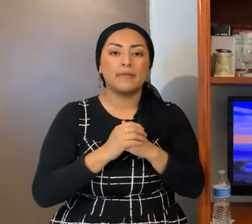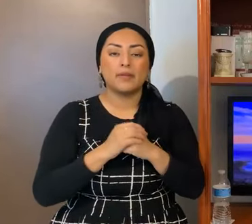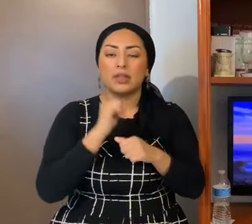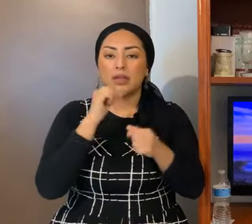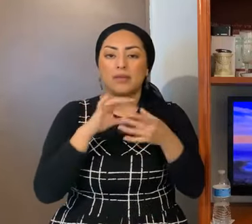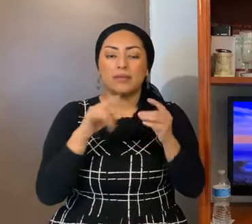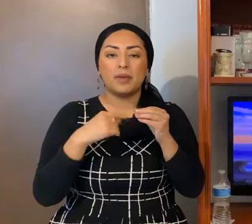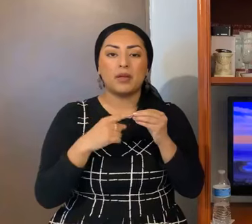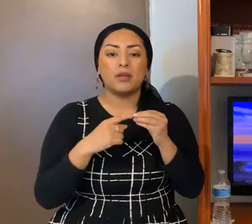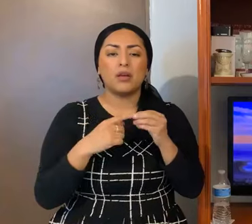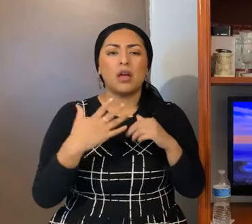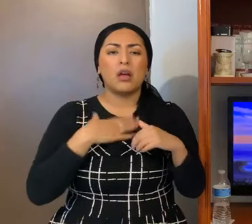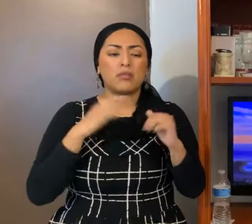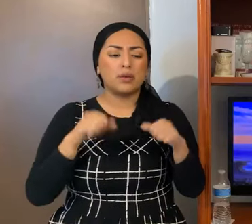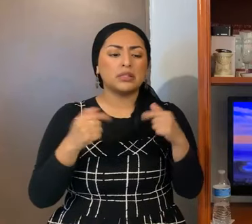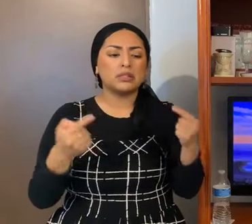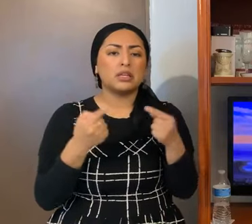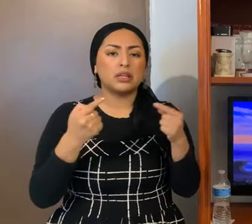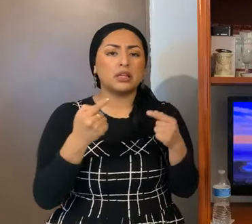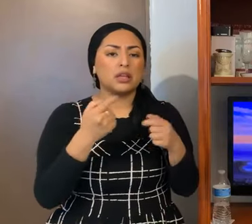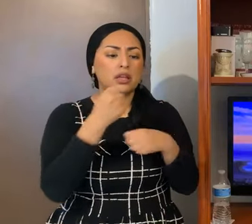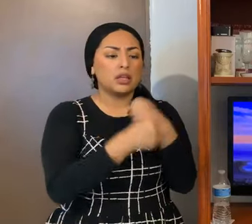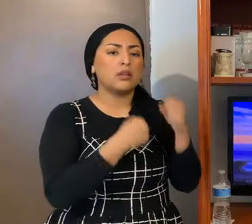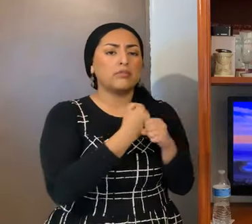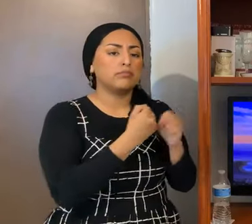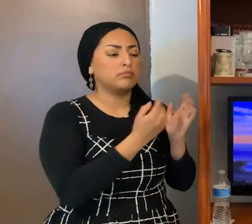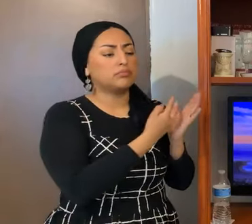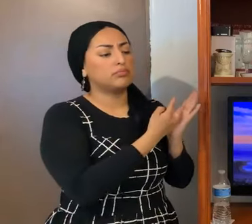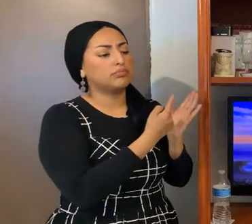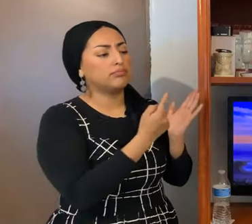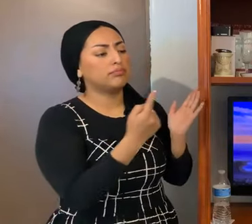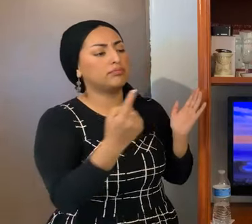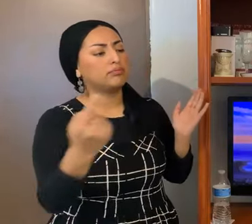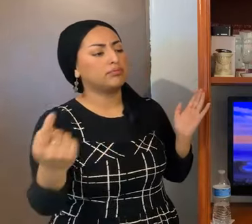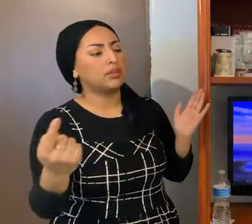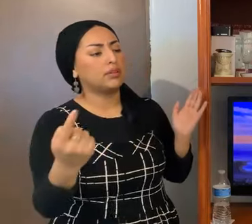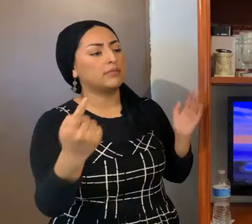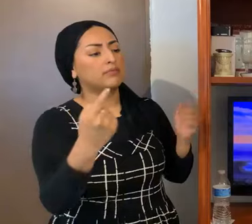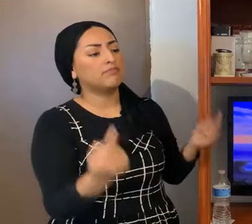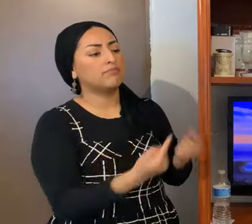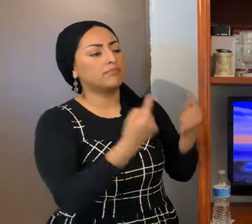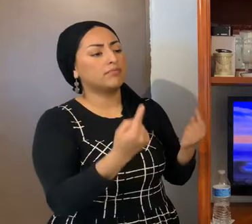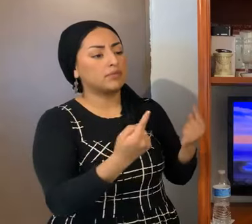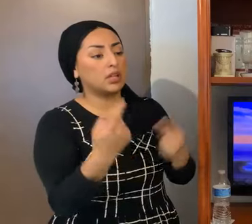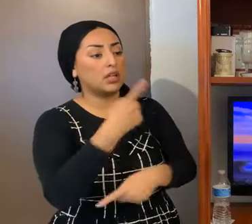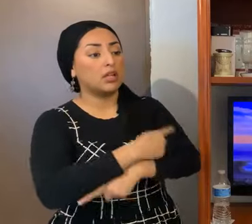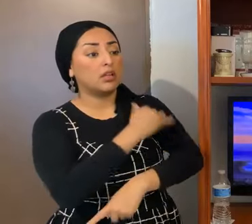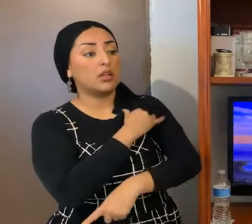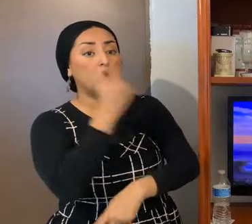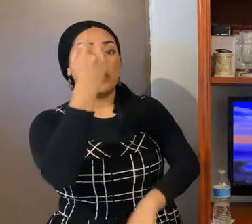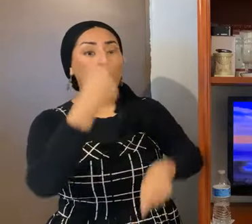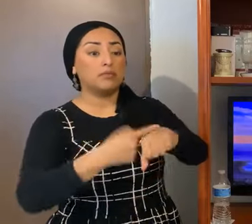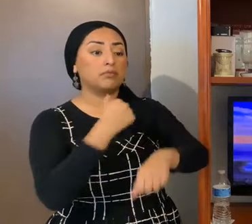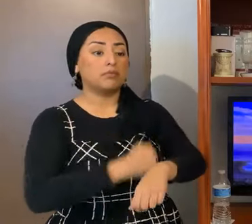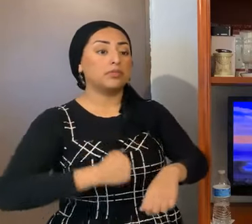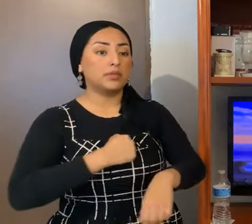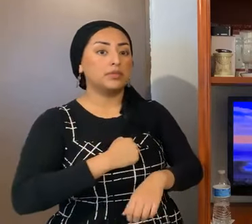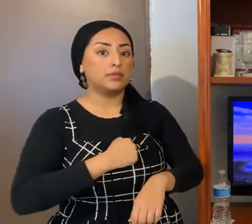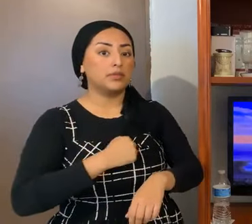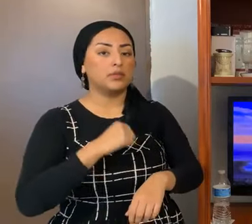se trata de decir, bueno, puedo pecar todo el año y en Yom Kippur me pongo a cuentas y se me borran todos mis pecados.